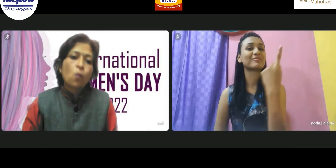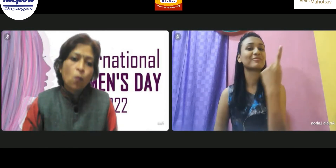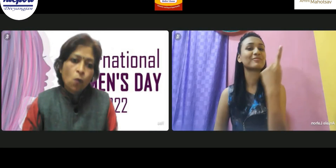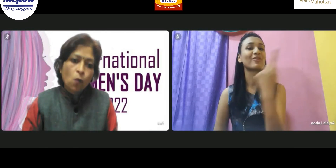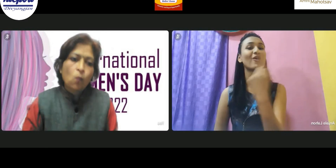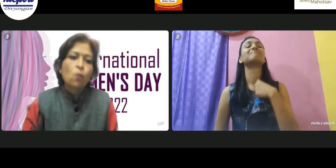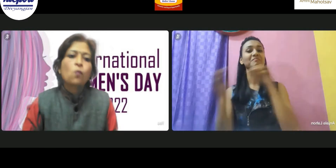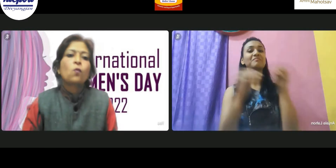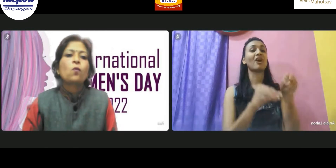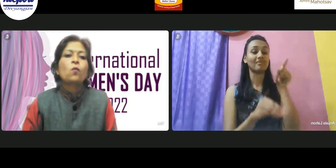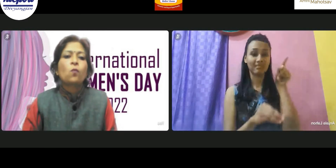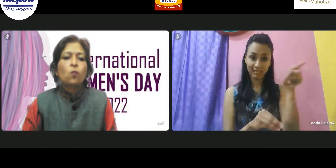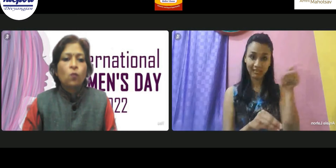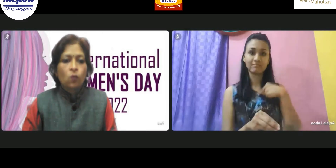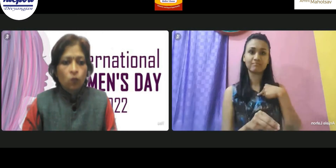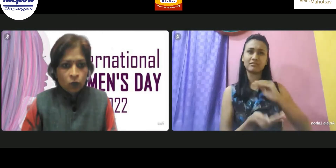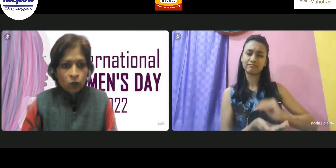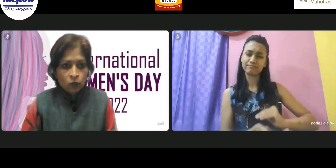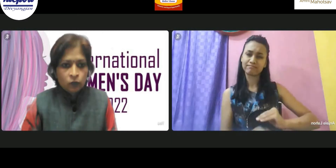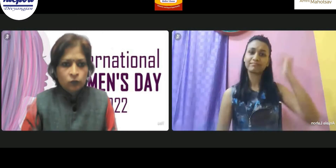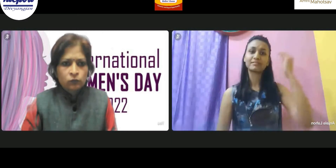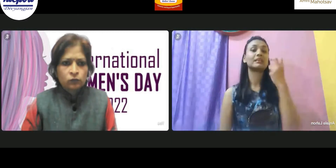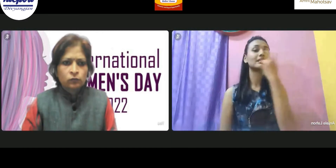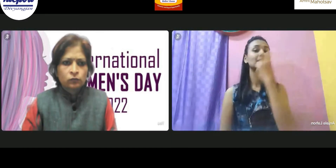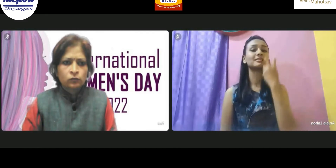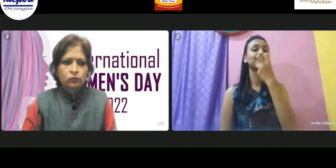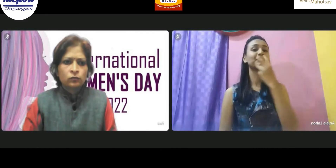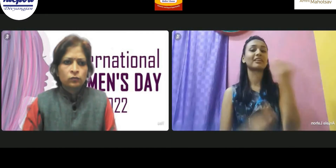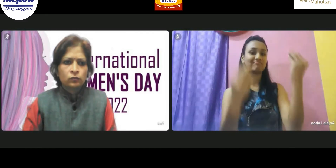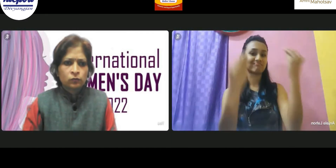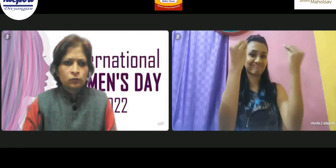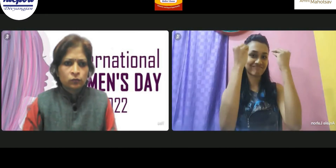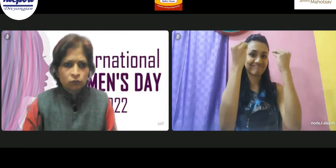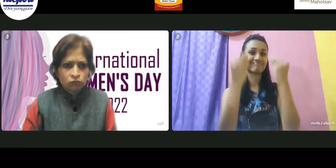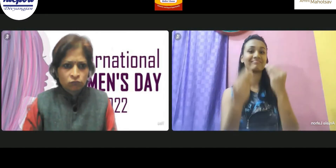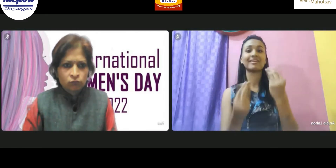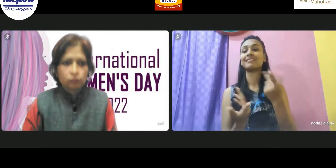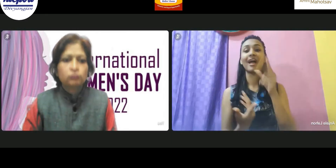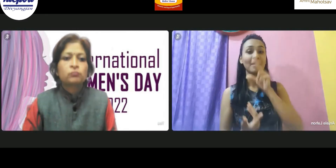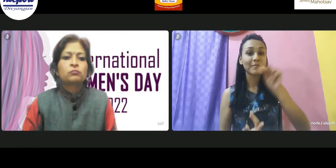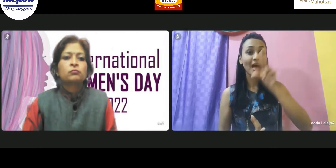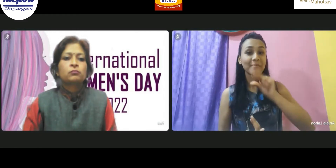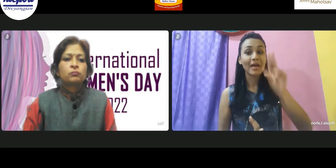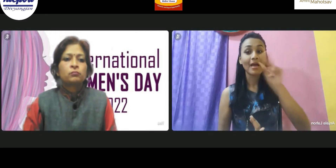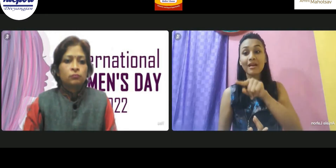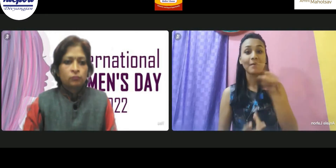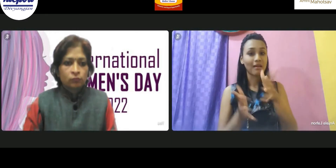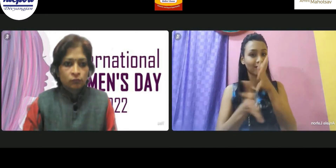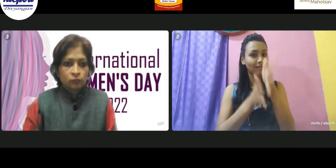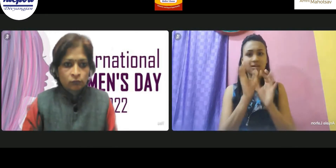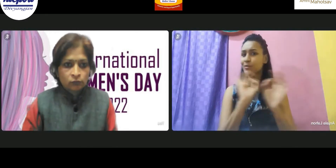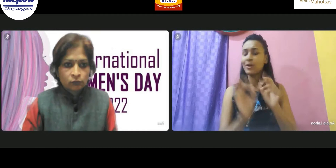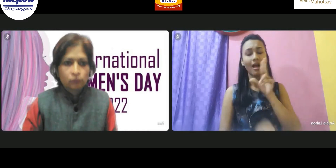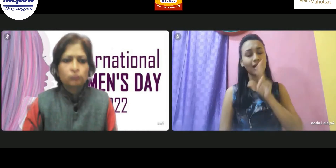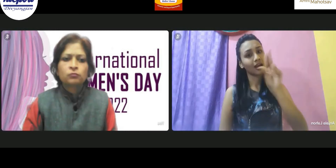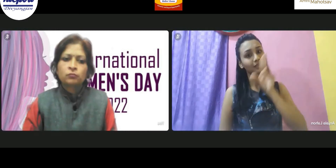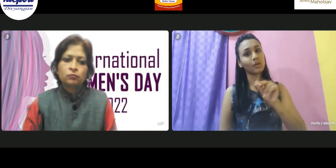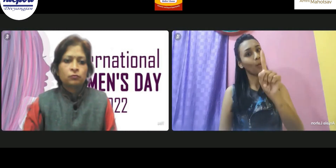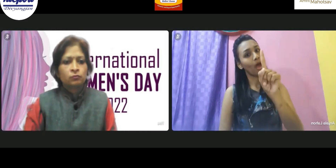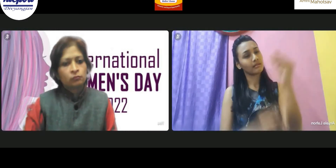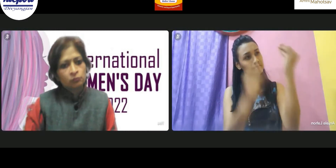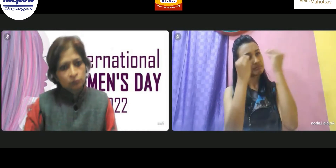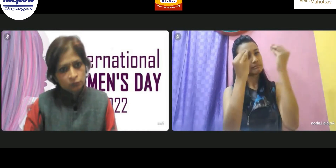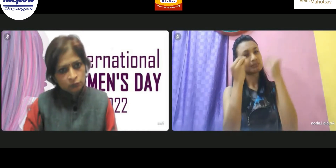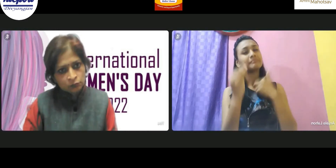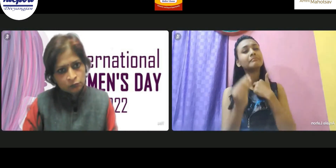विद्यालय ओरलिज्म को फॉलो करता था। वहां पर स्पीच पे फोकस किया जाता था, वहां पे सांकेतिक